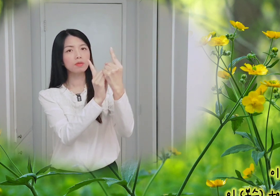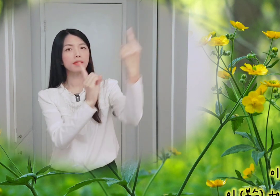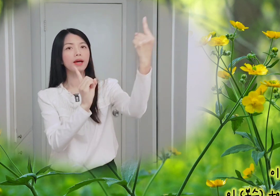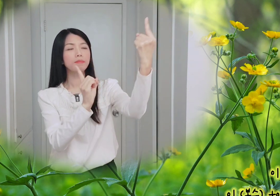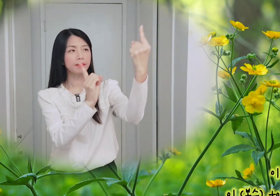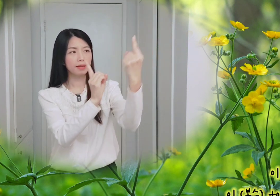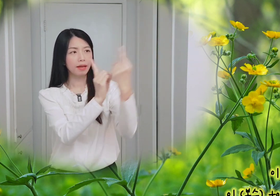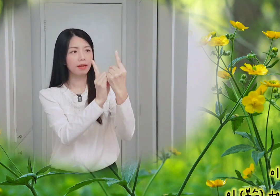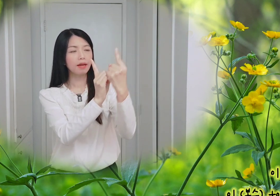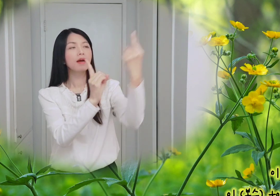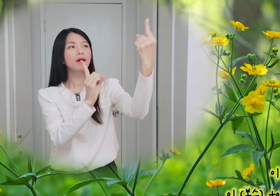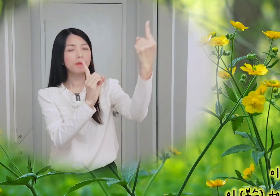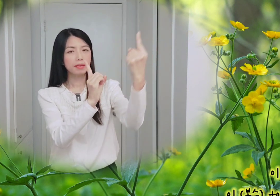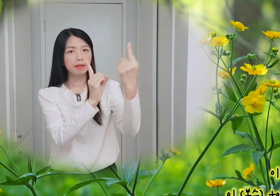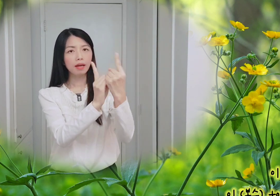표현을 해줬습니다. 만나다.